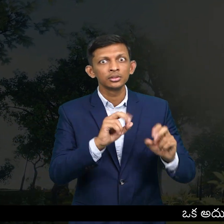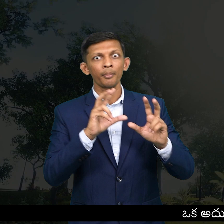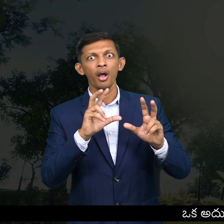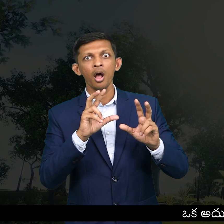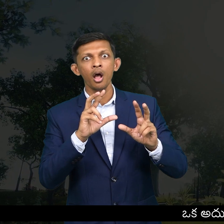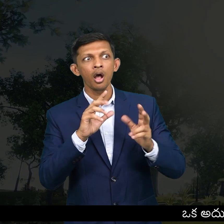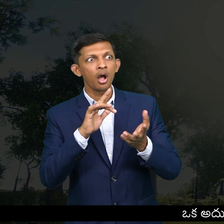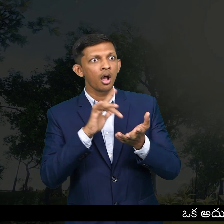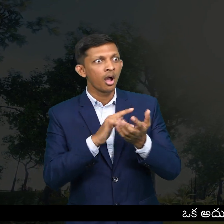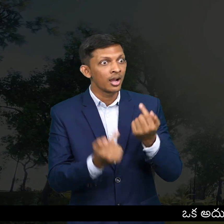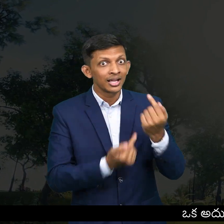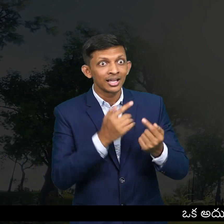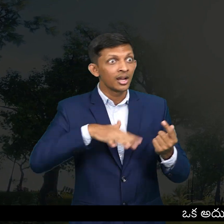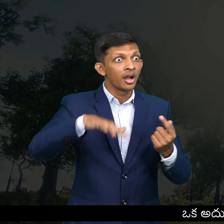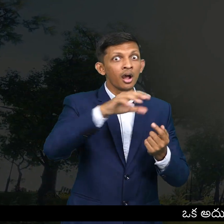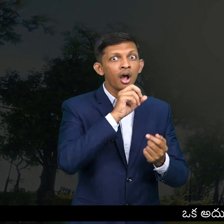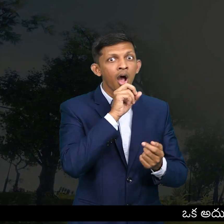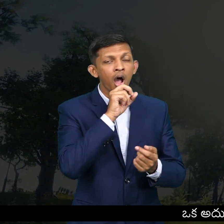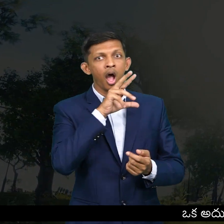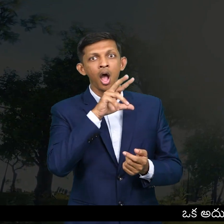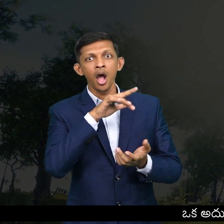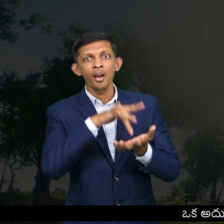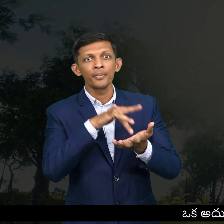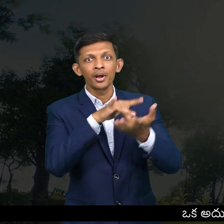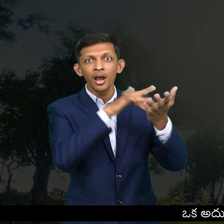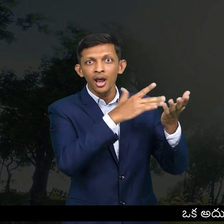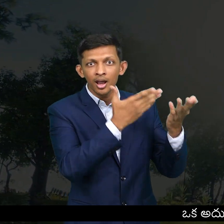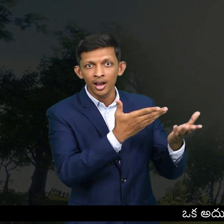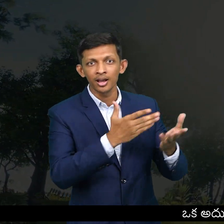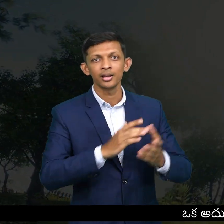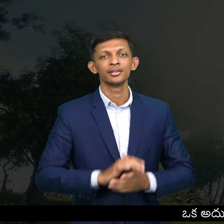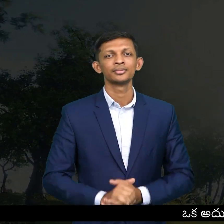ఒక అద్భుతమైన ప్రదేశం.